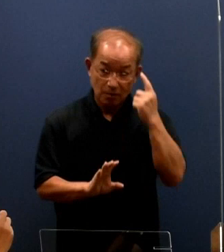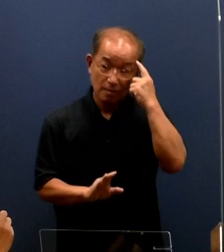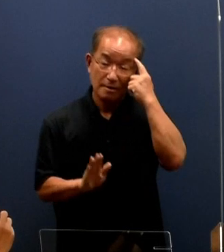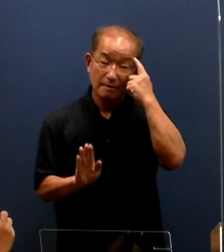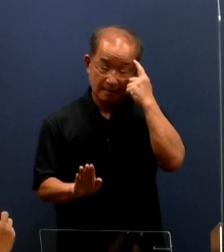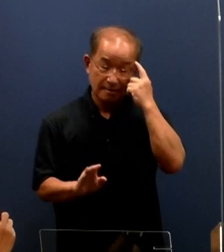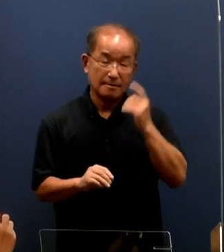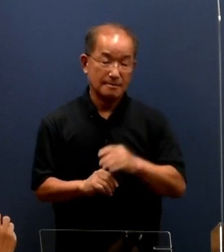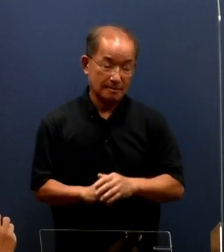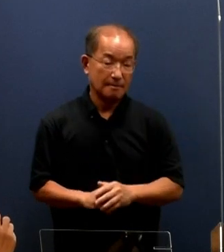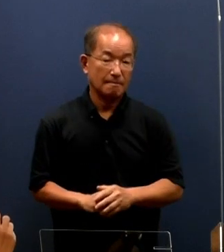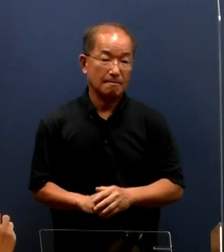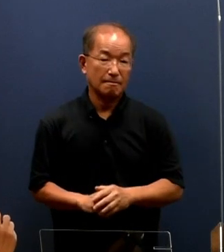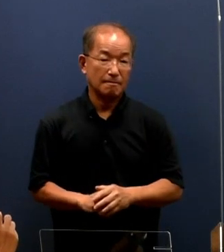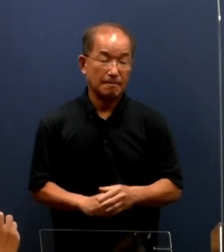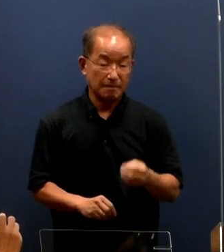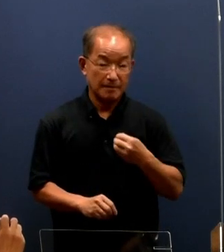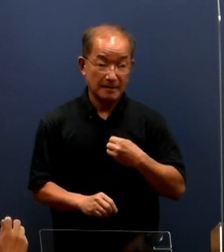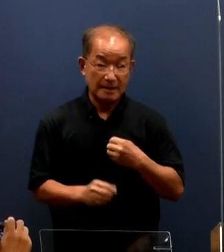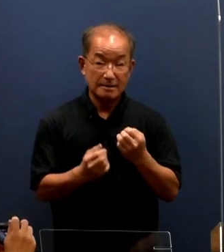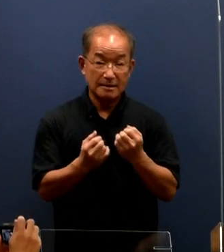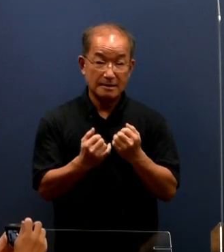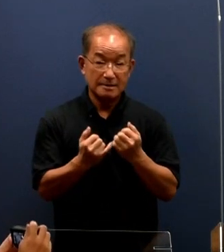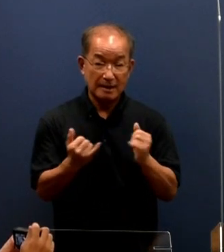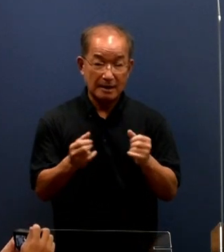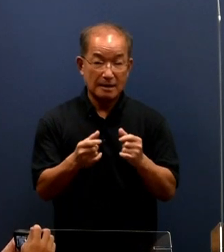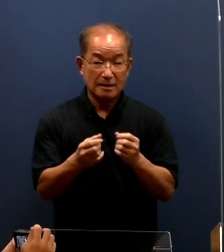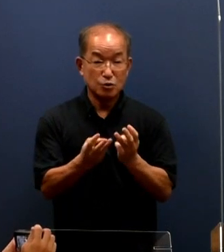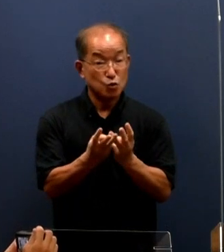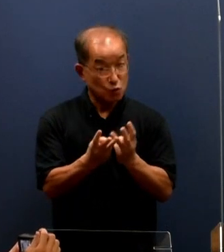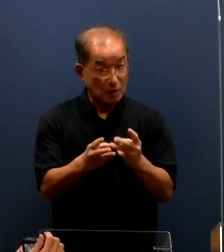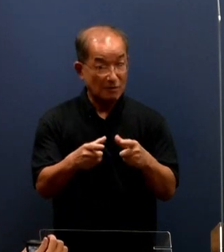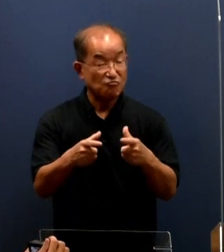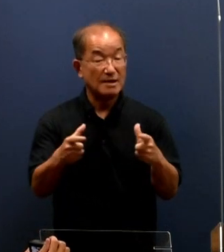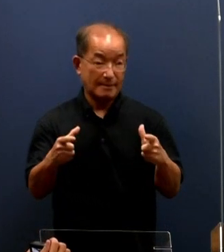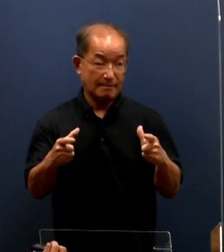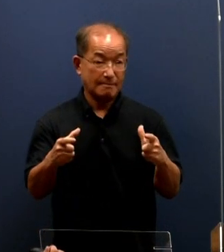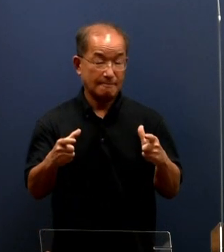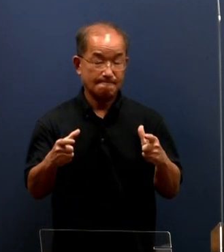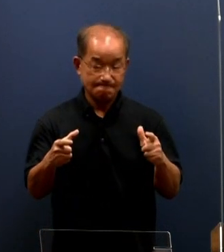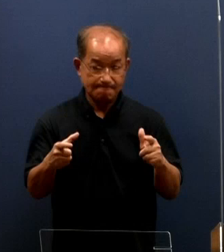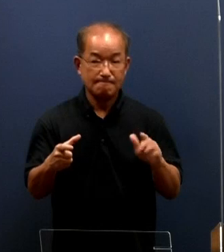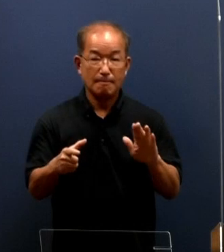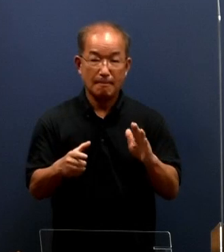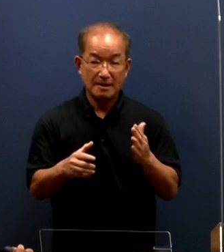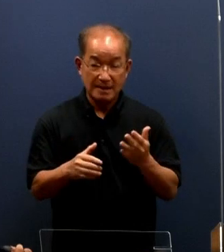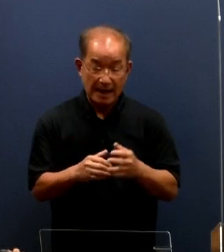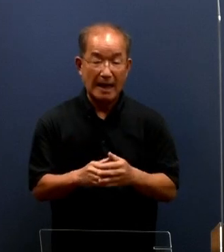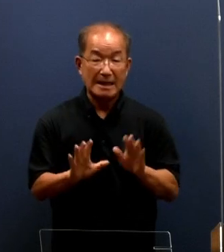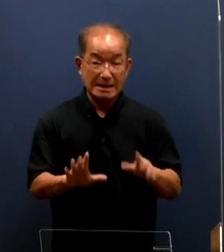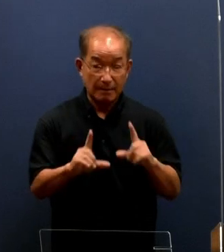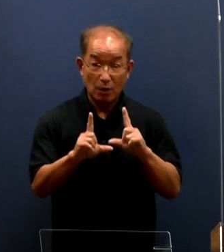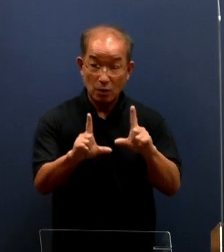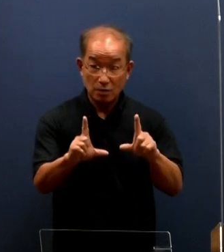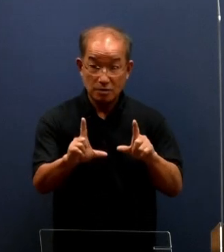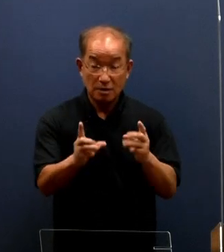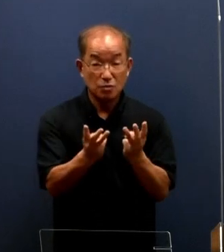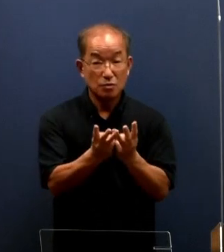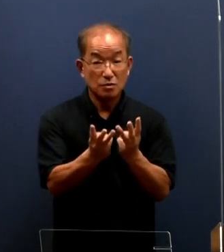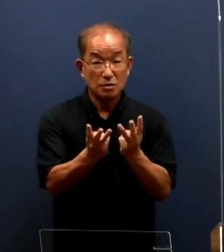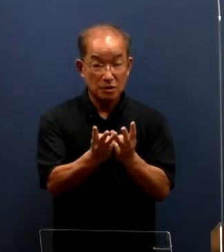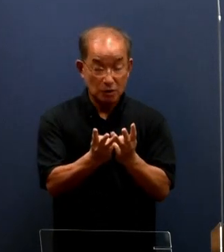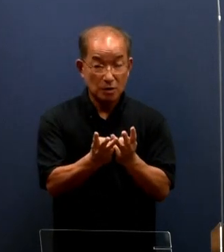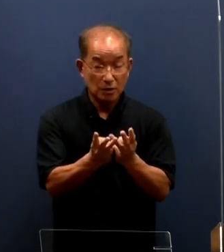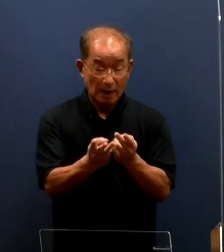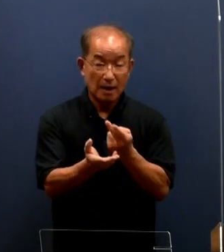そして感染者数は増えておりますけれども、捉え方ですけど、今公表している数字は病床利用率